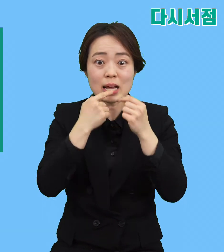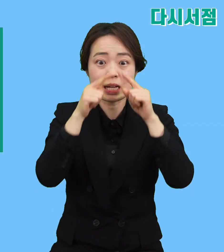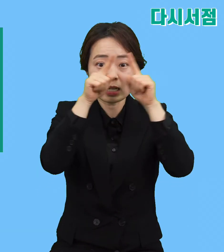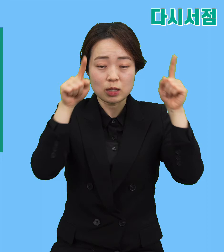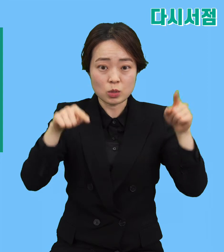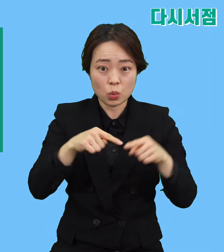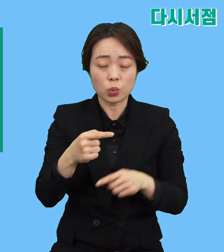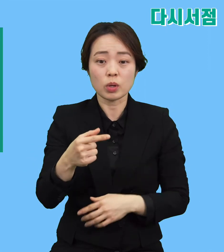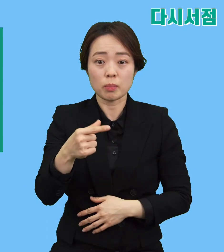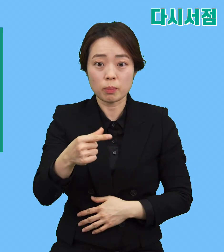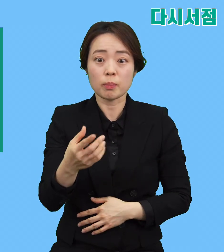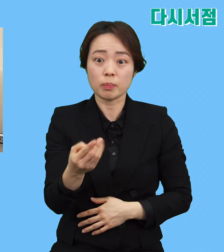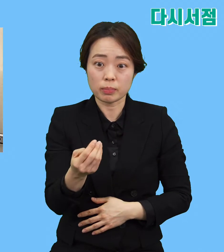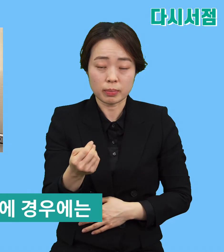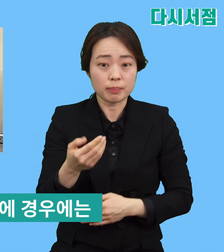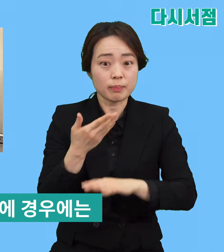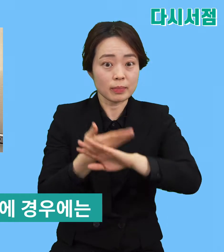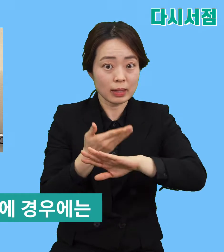같아요. 어떤가요?